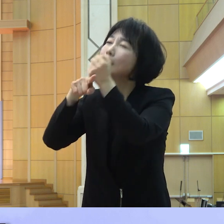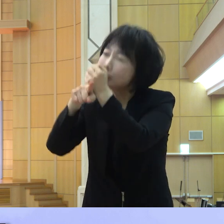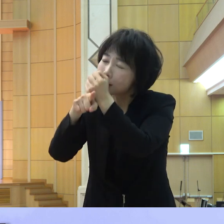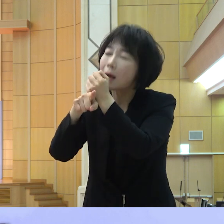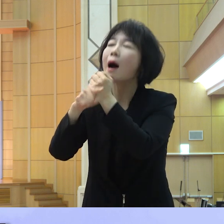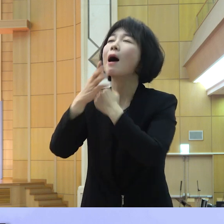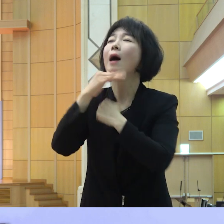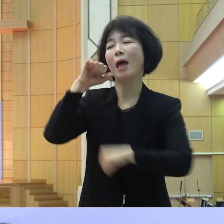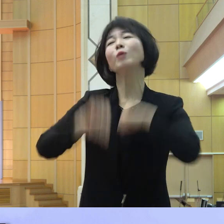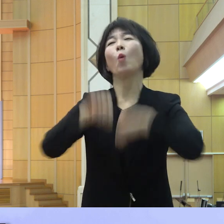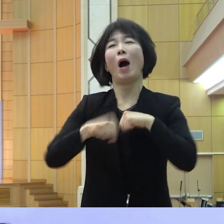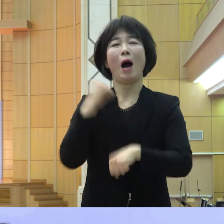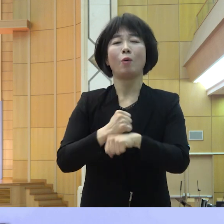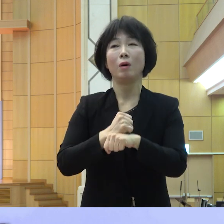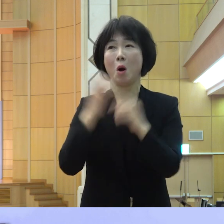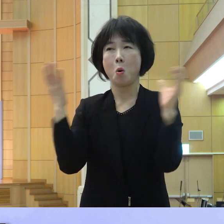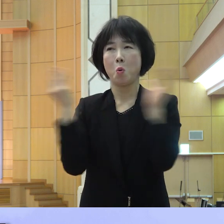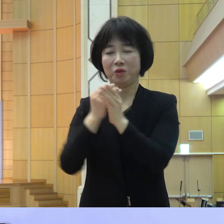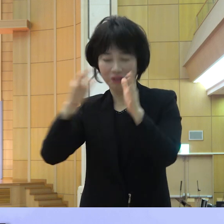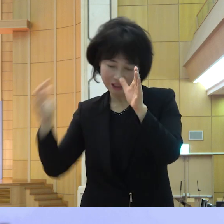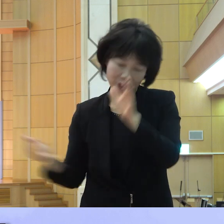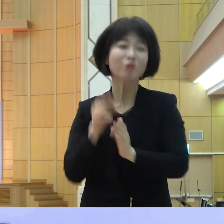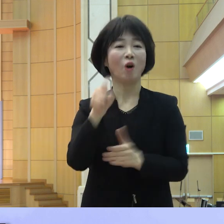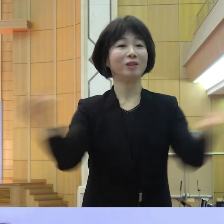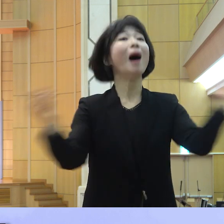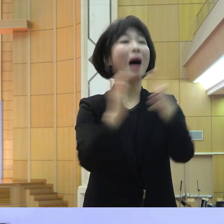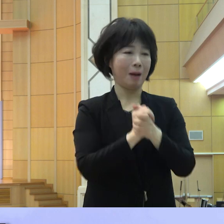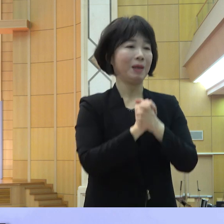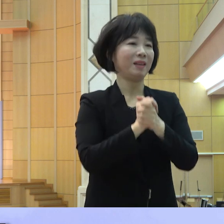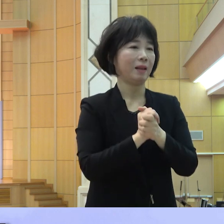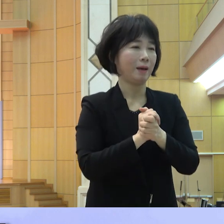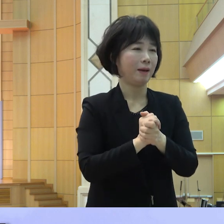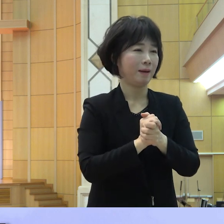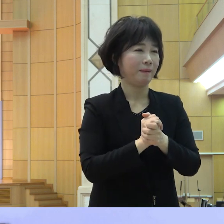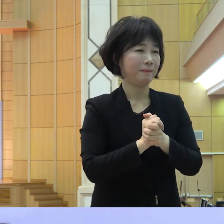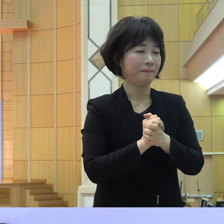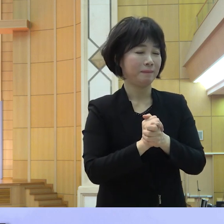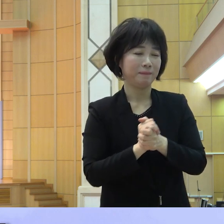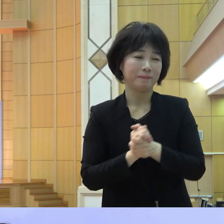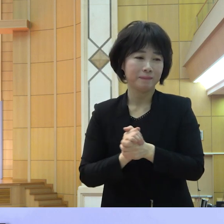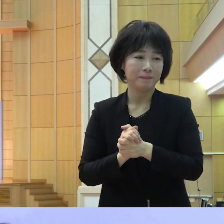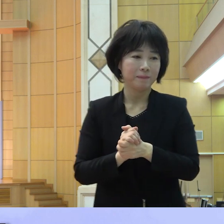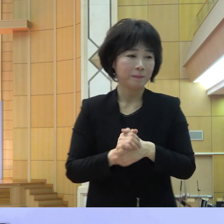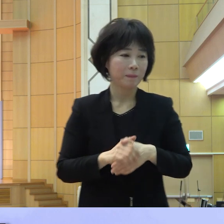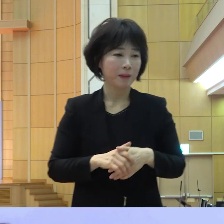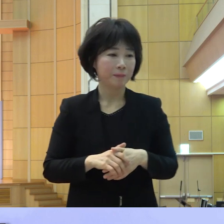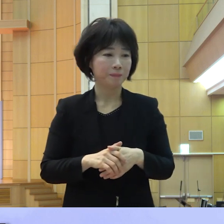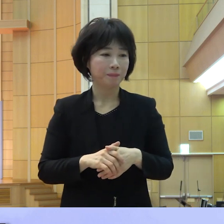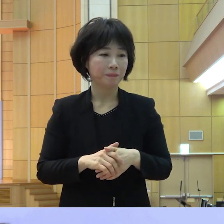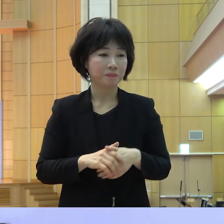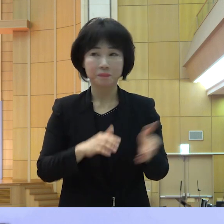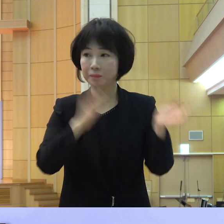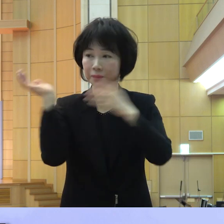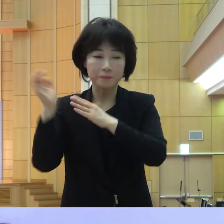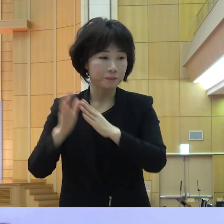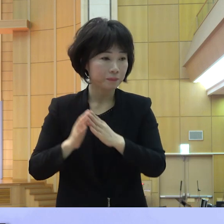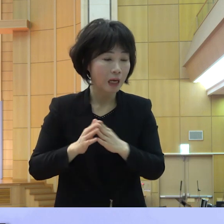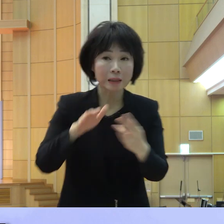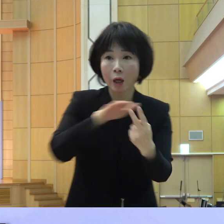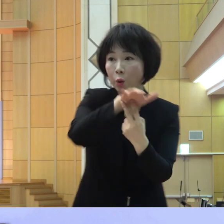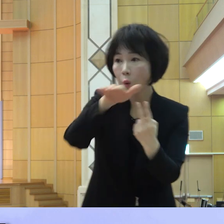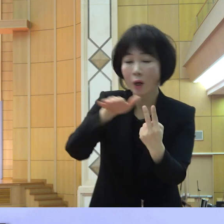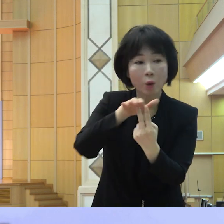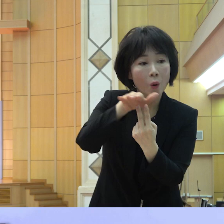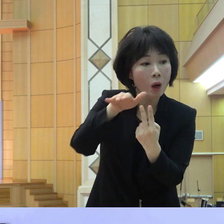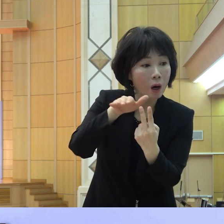뜻을 행하고 온전히 이루는 것이다. 온전히 이루는 것이다 라고 말하는 것입니다. 그러면 요한복음